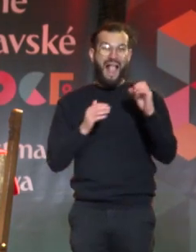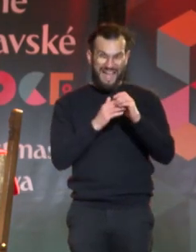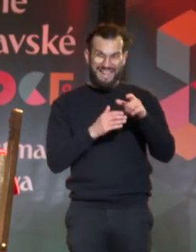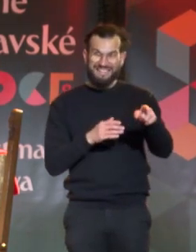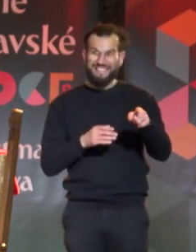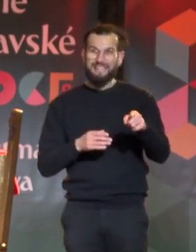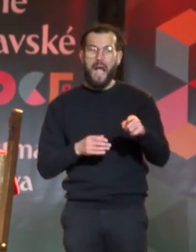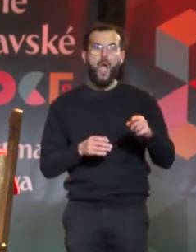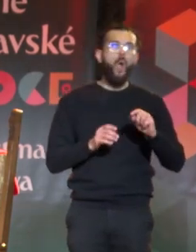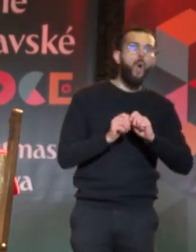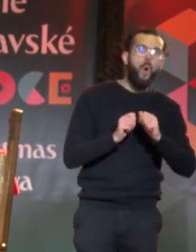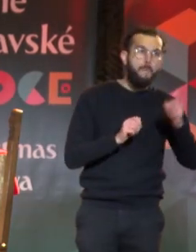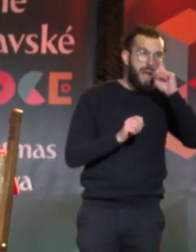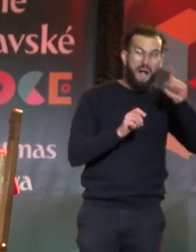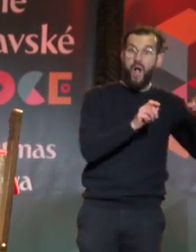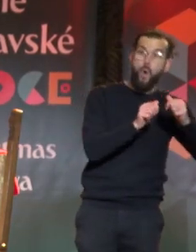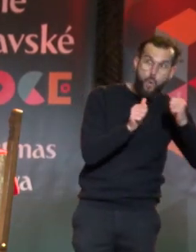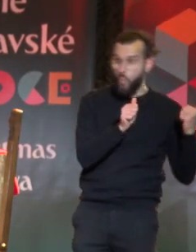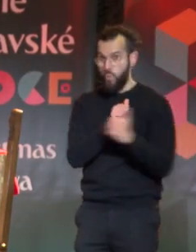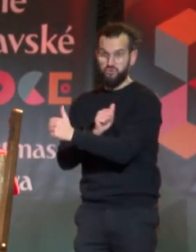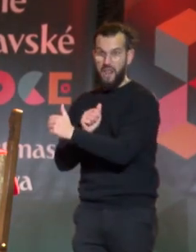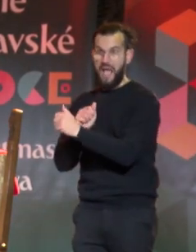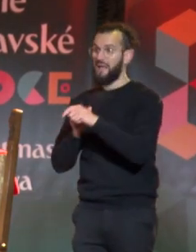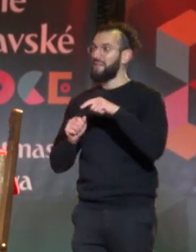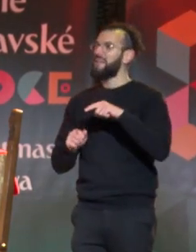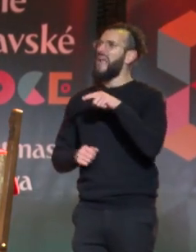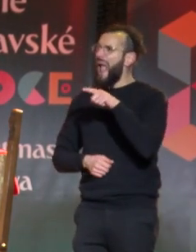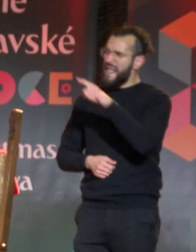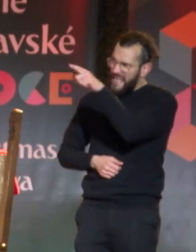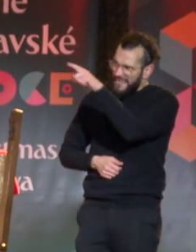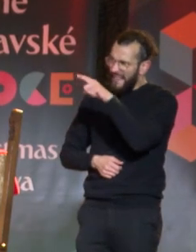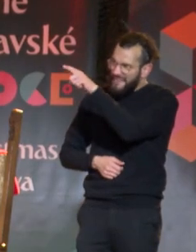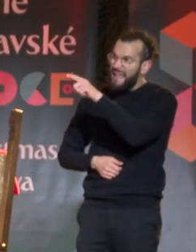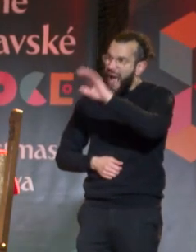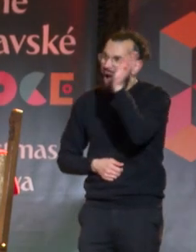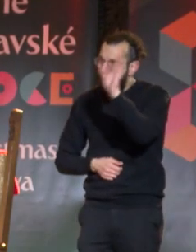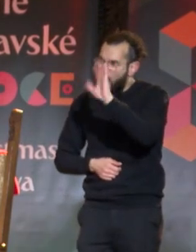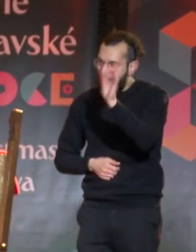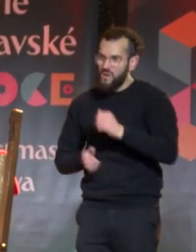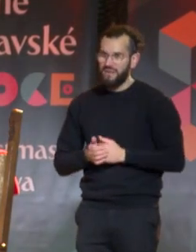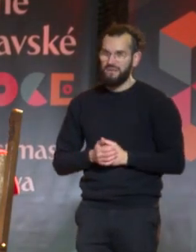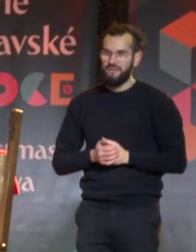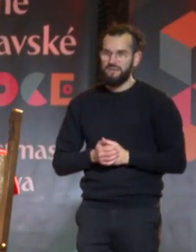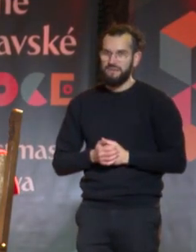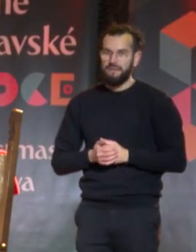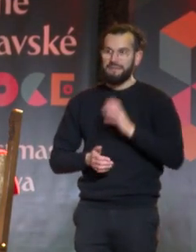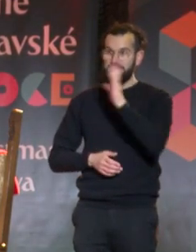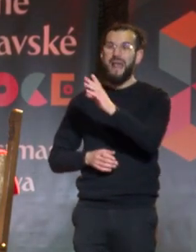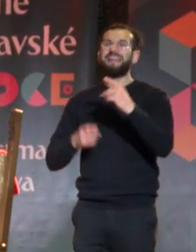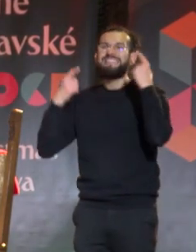vyšmykla svojej mame a beží za nami. Hej, ty, áno, ty, ahoj! Píští smerom k